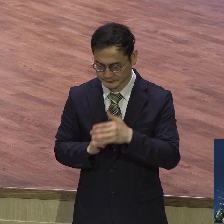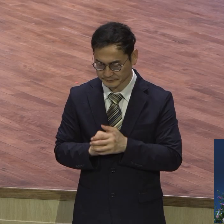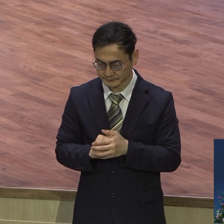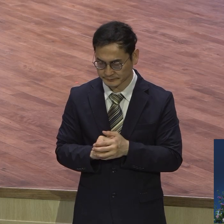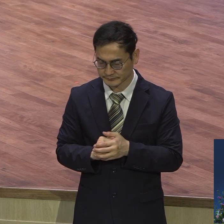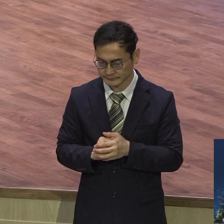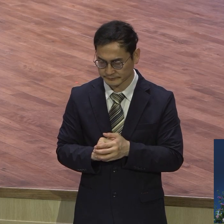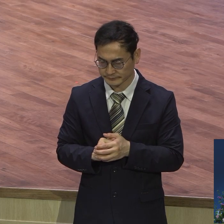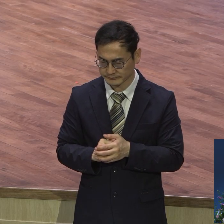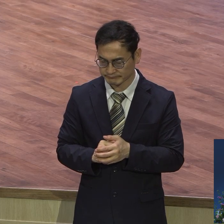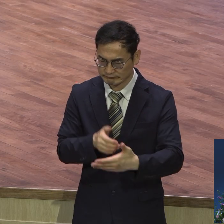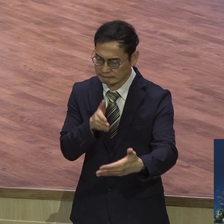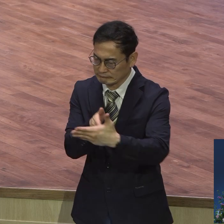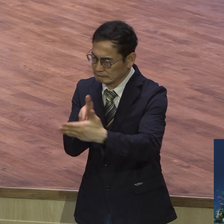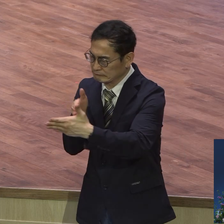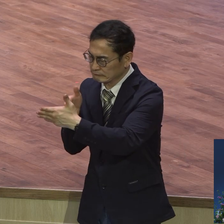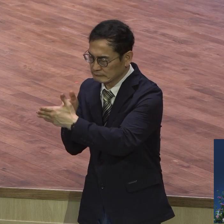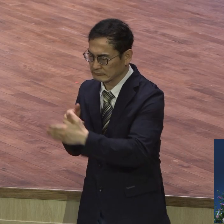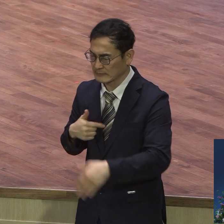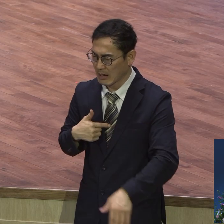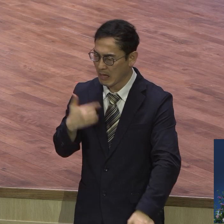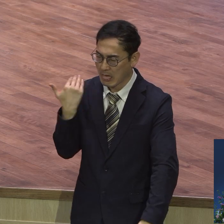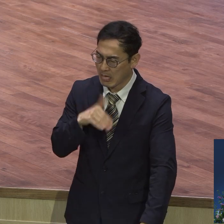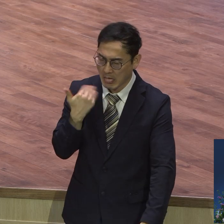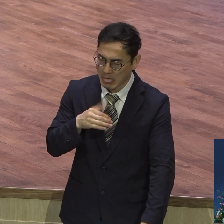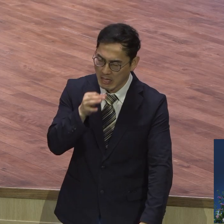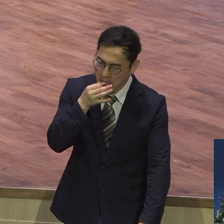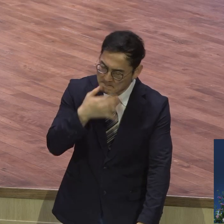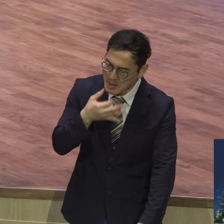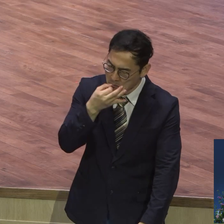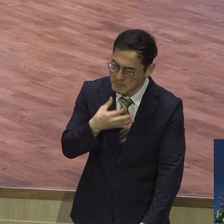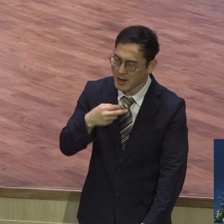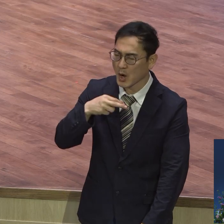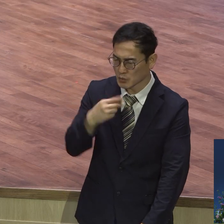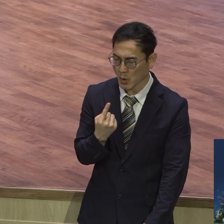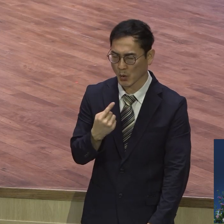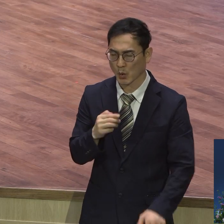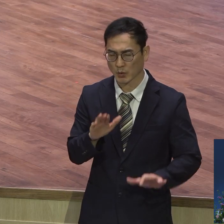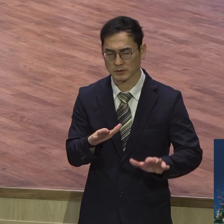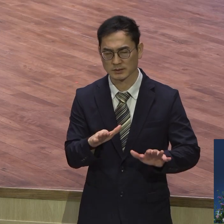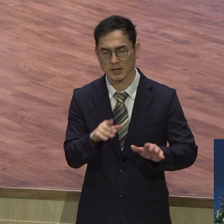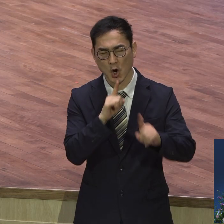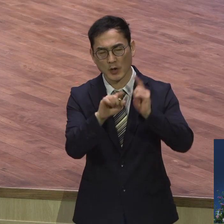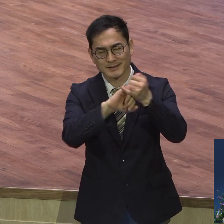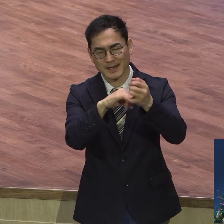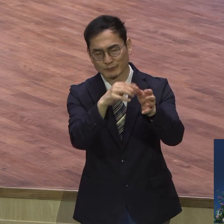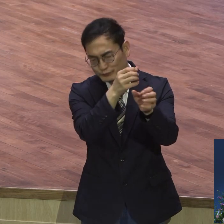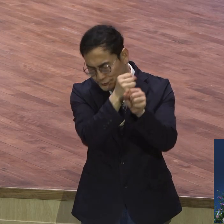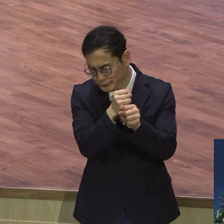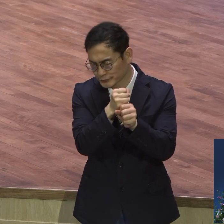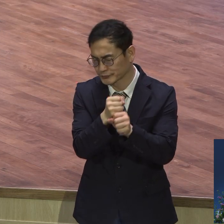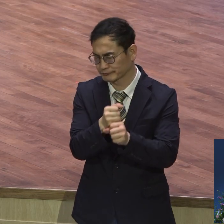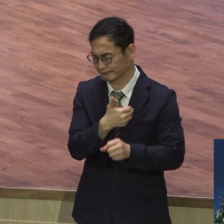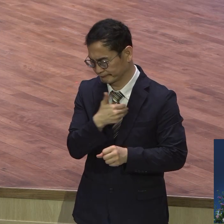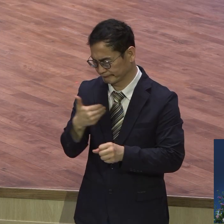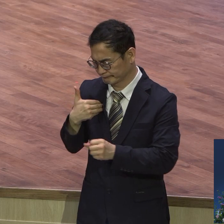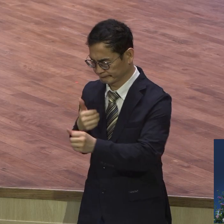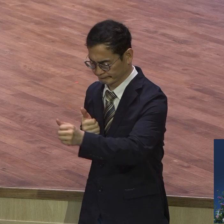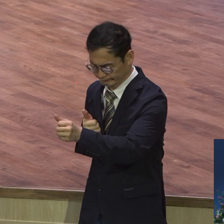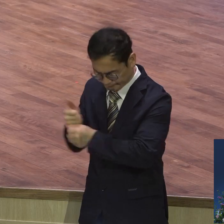장대한 자들이 우리 감당 못할 문제와 사건이 있다 할지라도 오늘 이 밤에 은약 잡고 당당하게